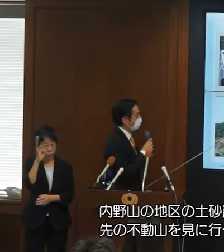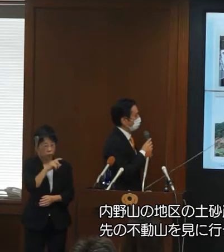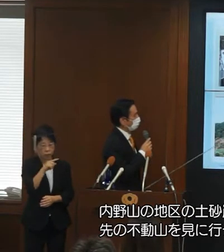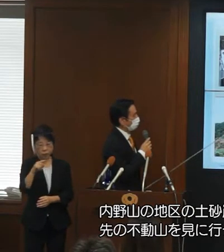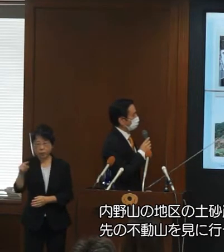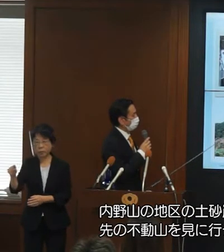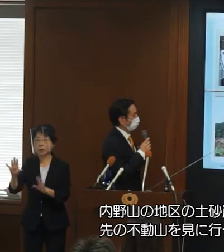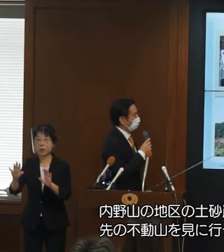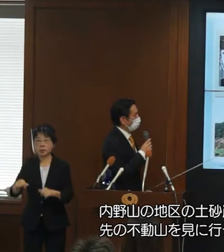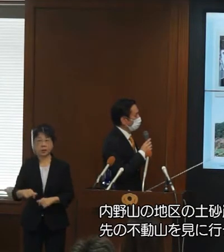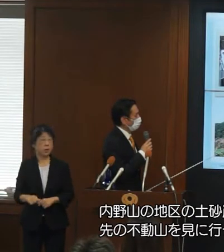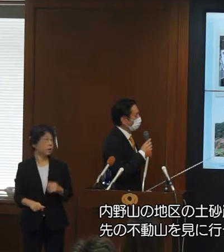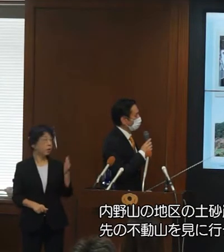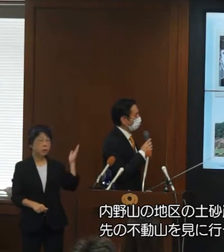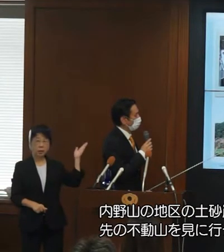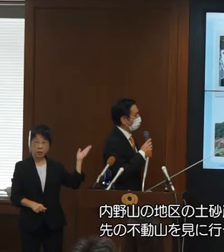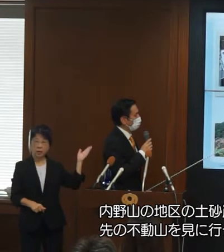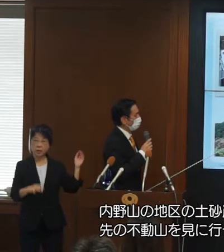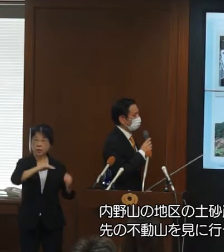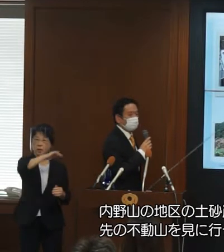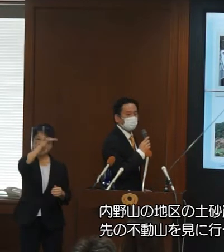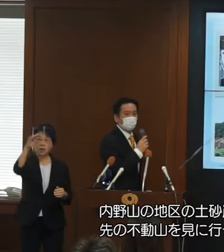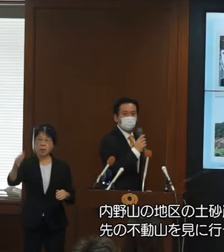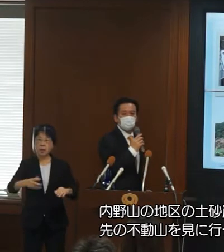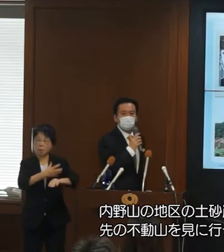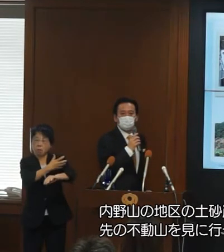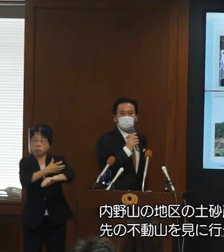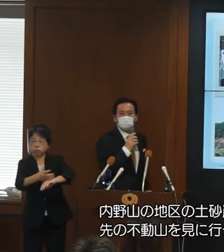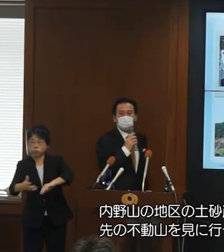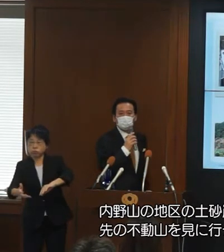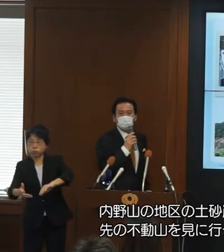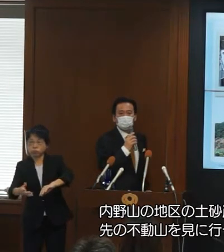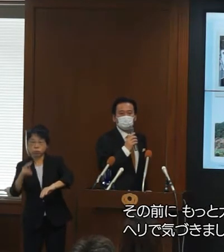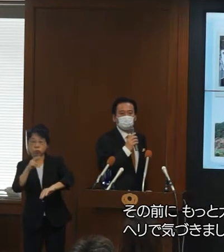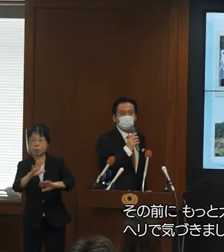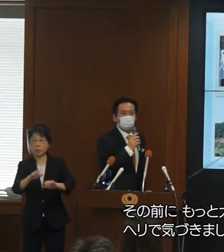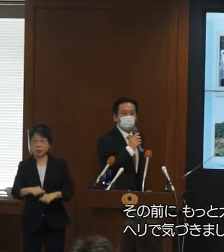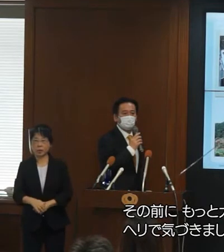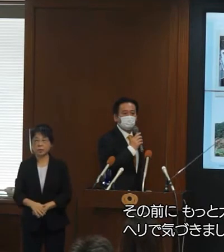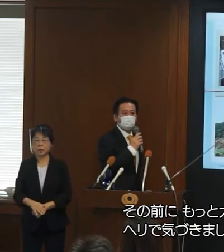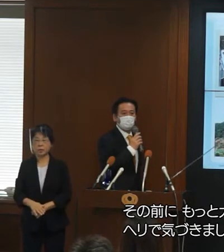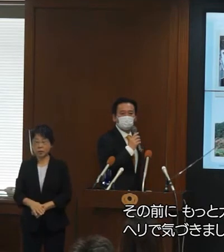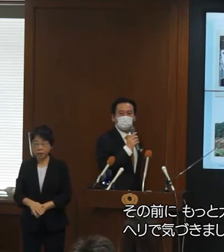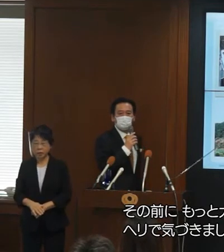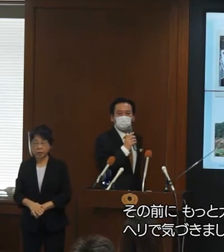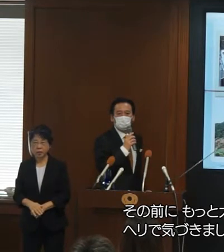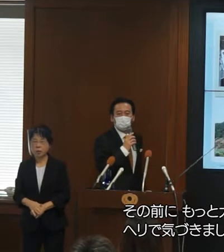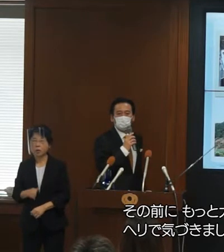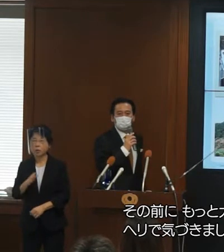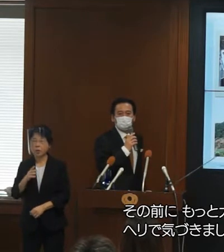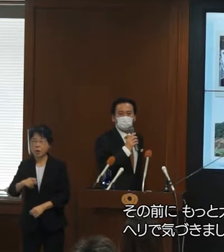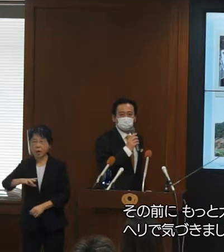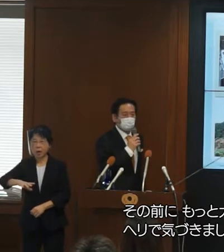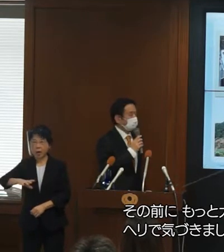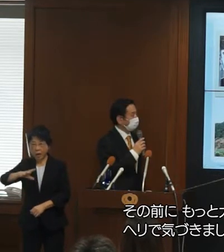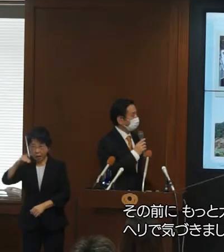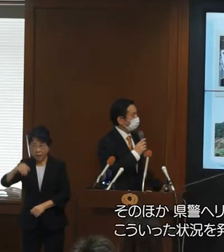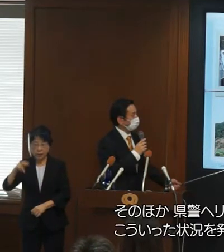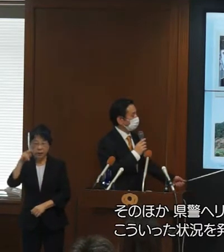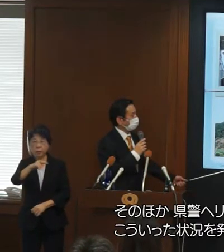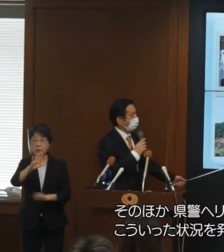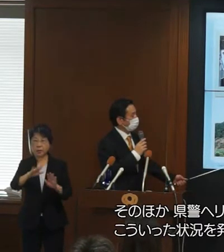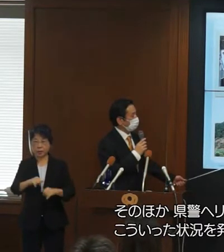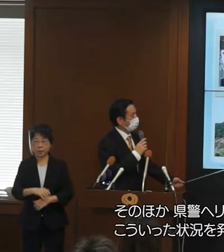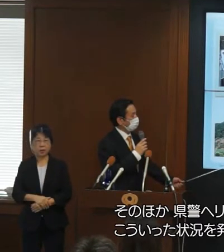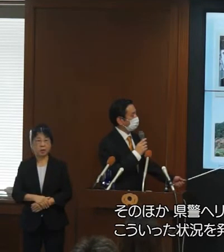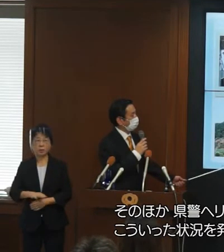の地区の土砂崩れ、これ本当はその先の不動山を見に行ったはずだったんですけど、その前にもっと大きいものがあるねっていうことはヘリで気づきました。